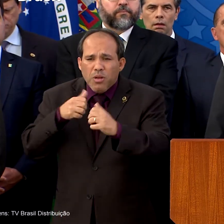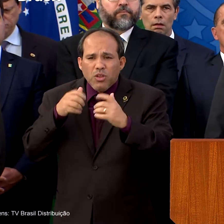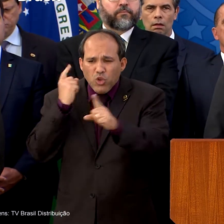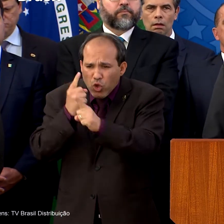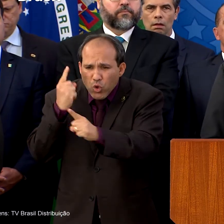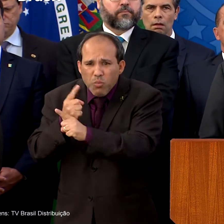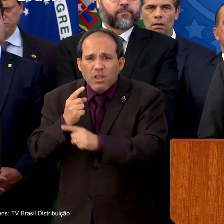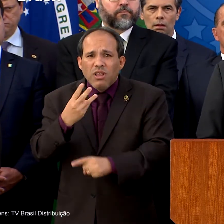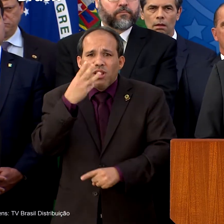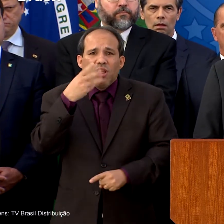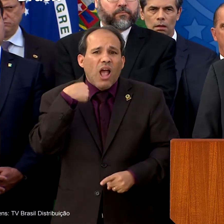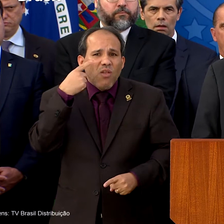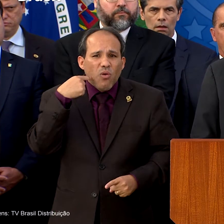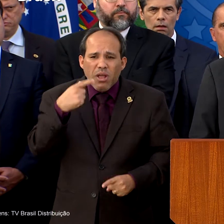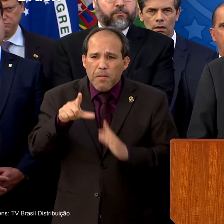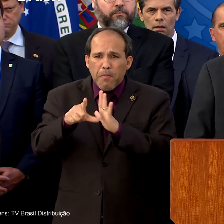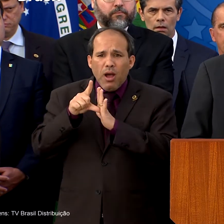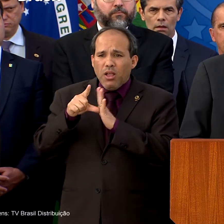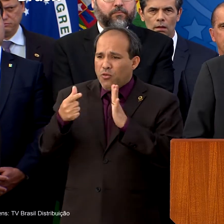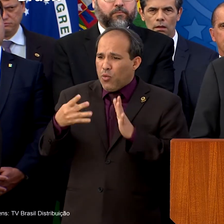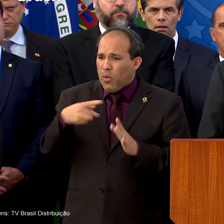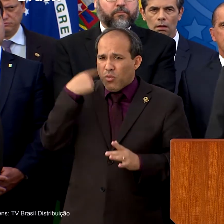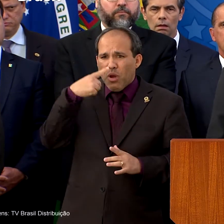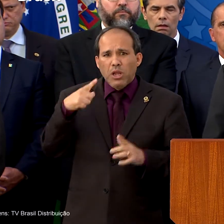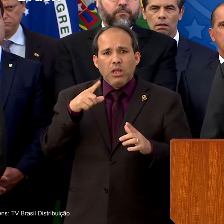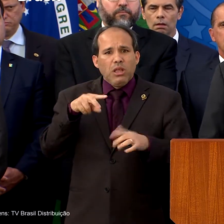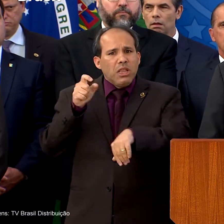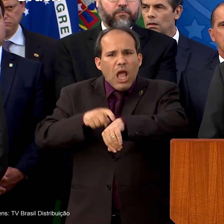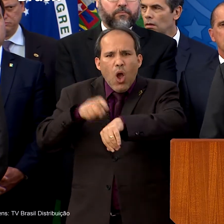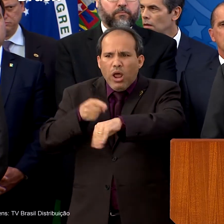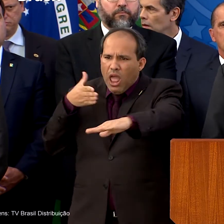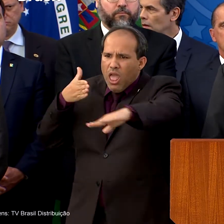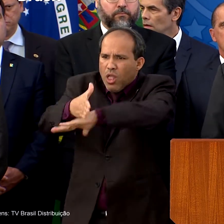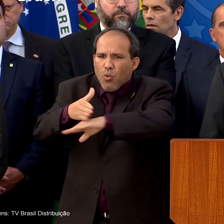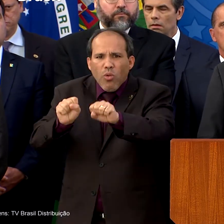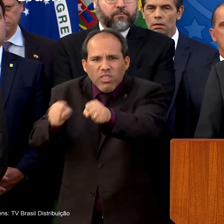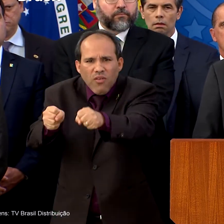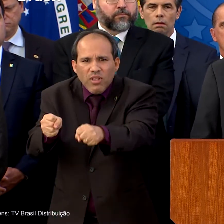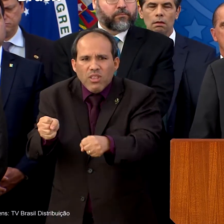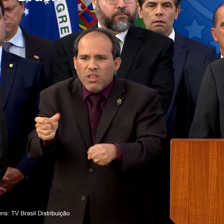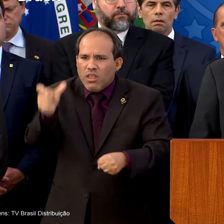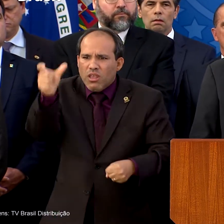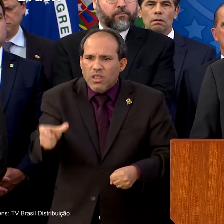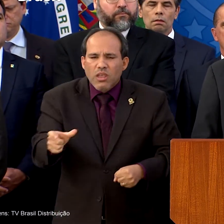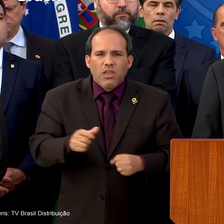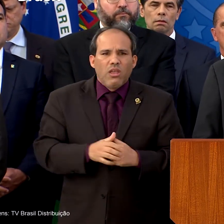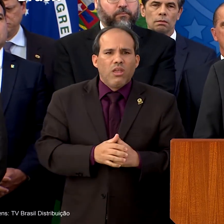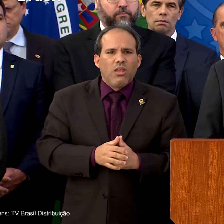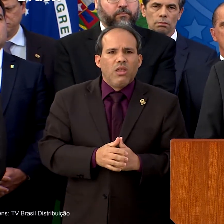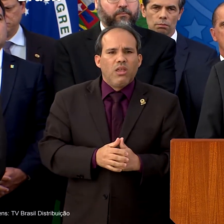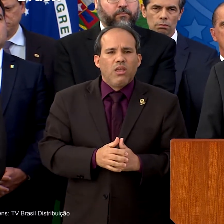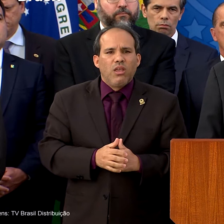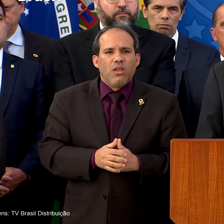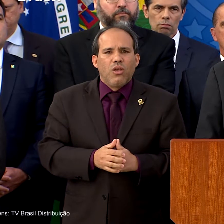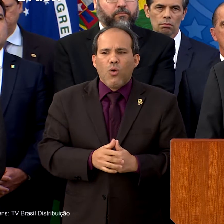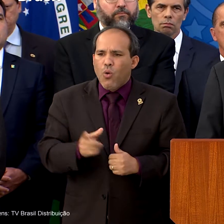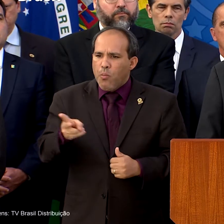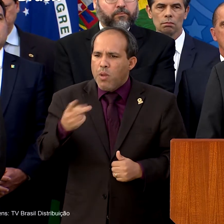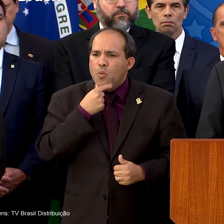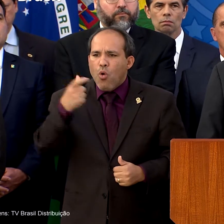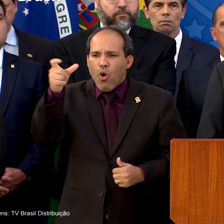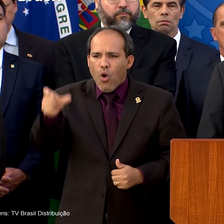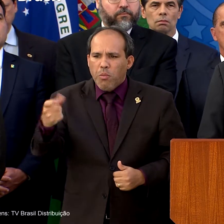advogados e menos 24 horas estava lá para defender e o e o